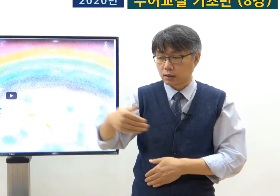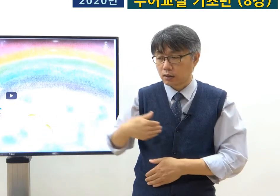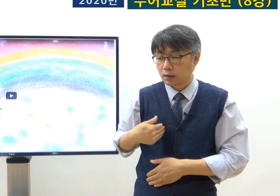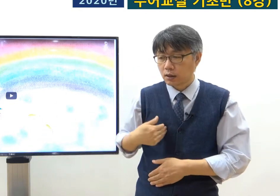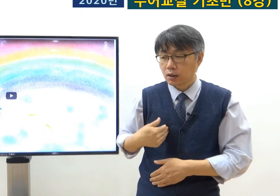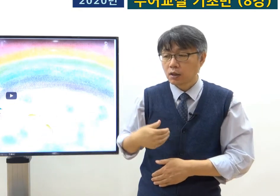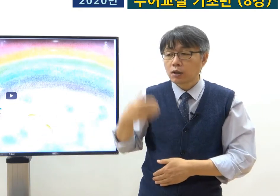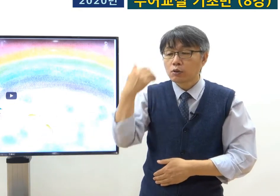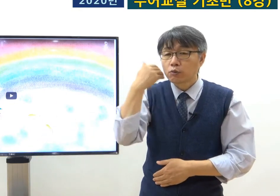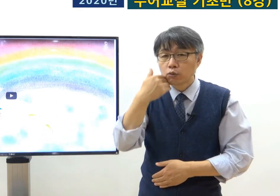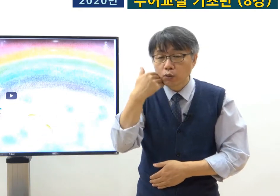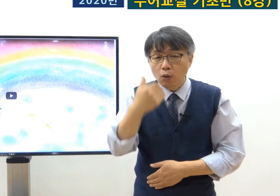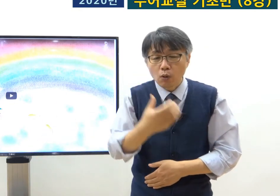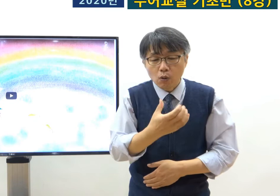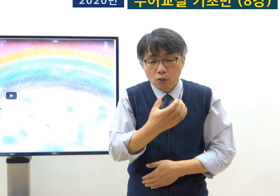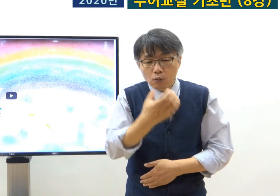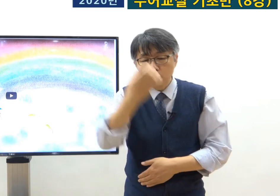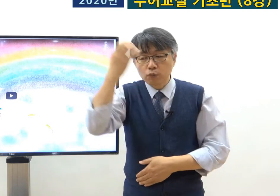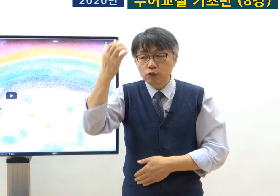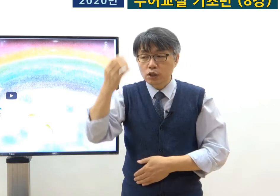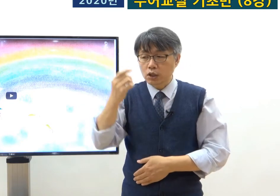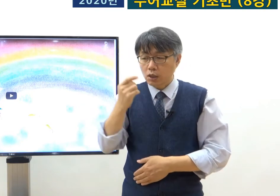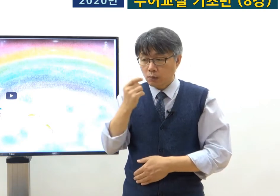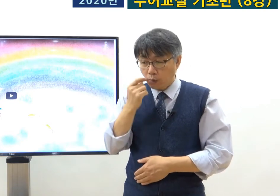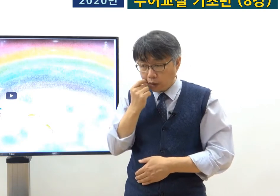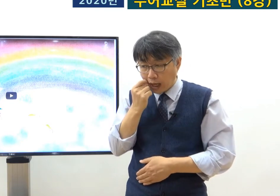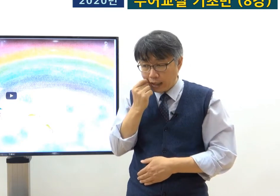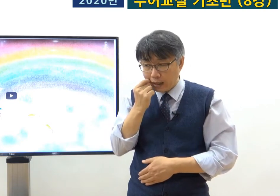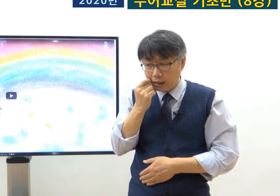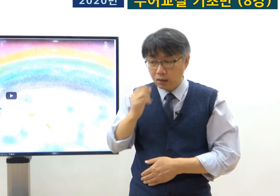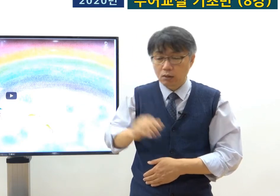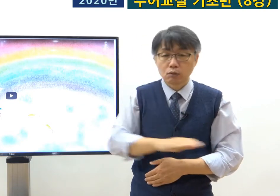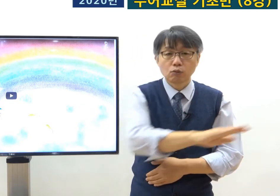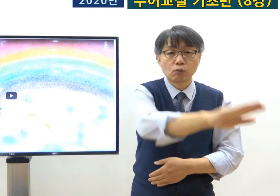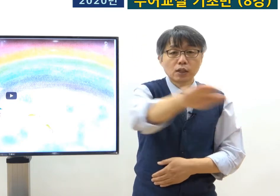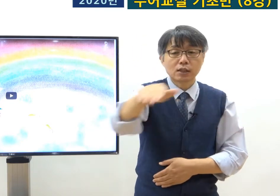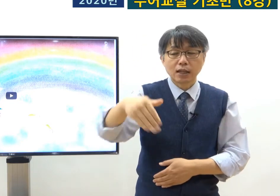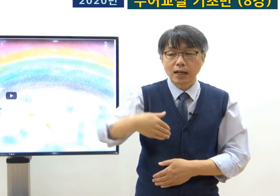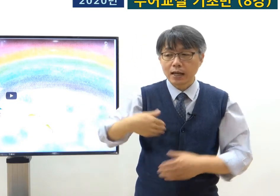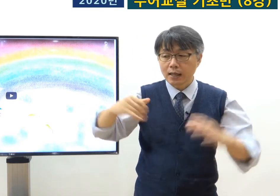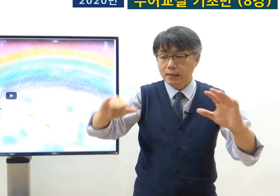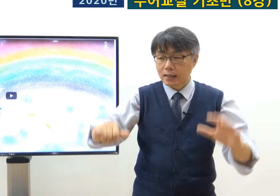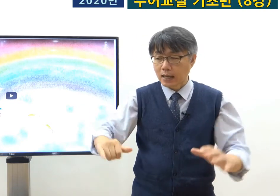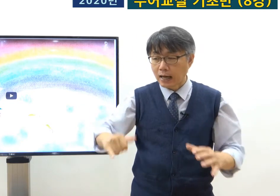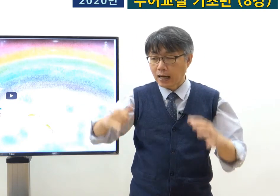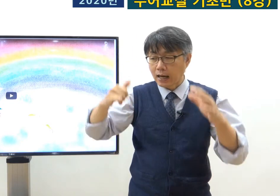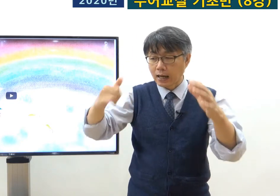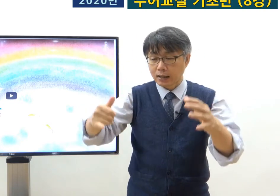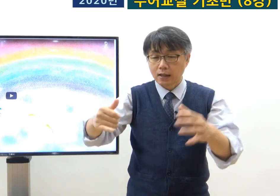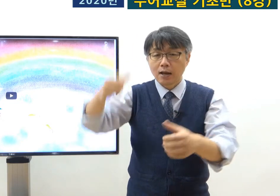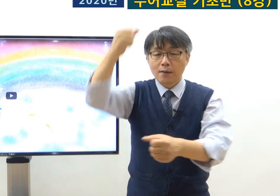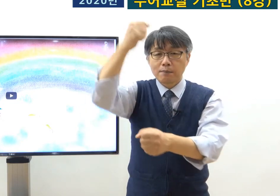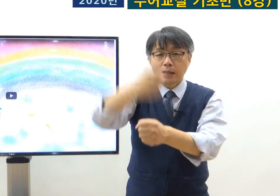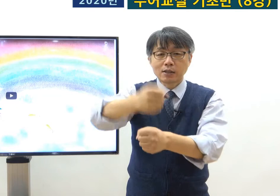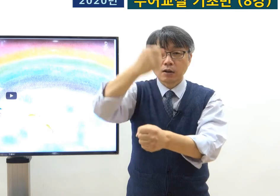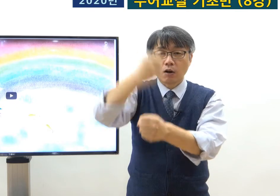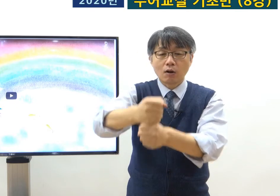우리들. 누구도 꿈꾸지 못한 우리들의 세상